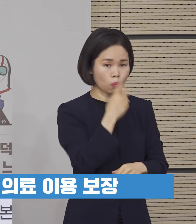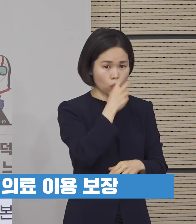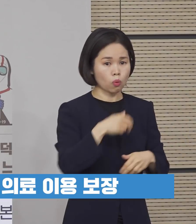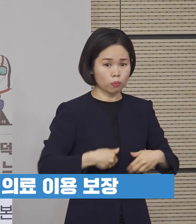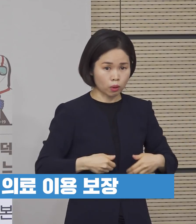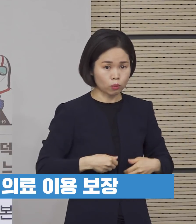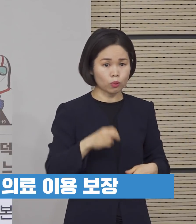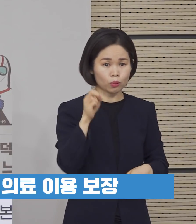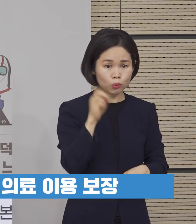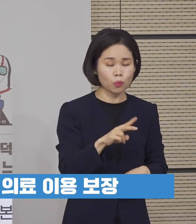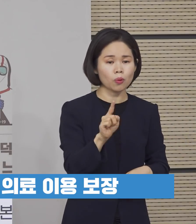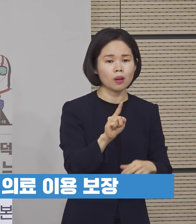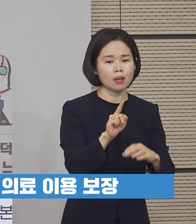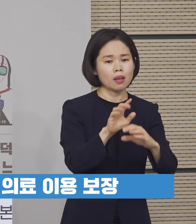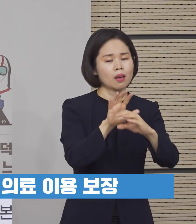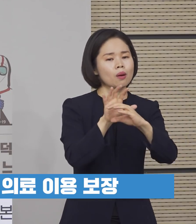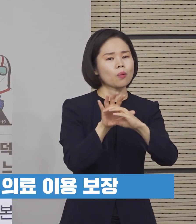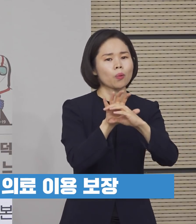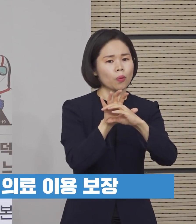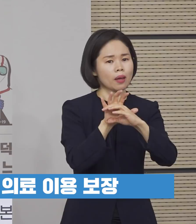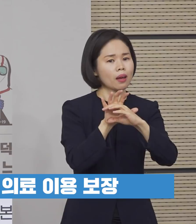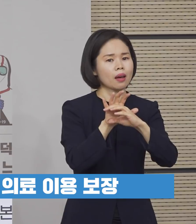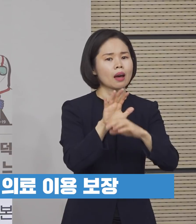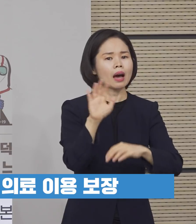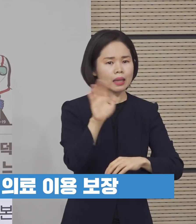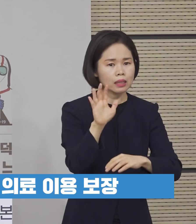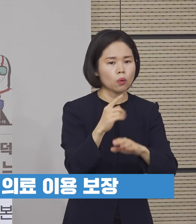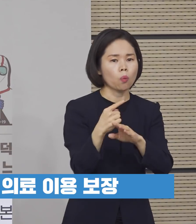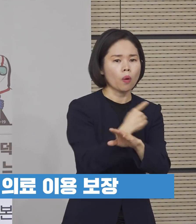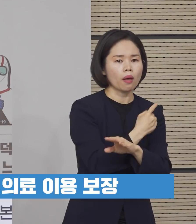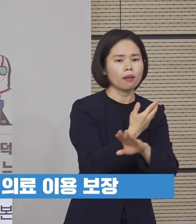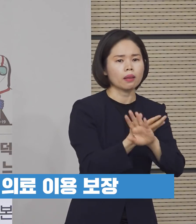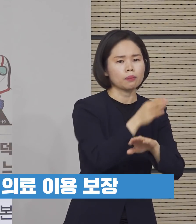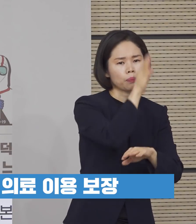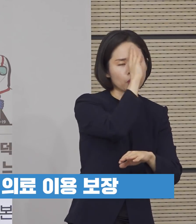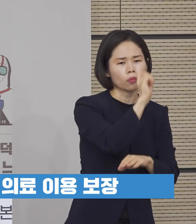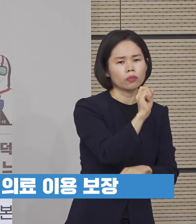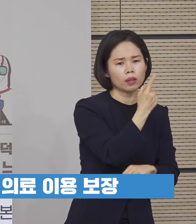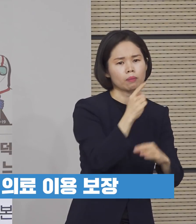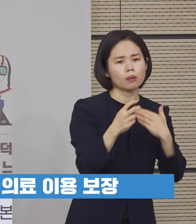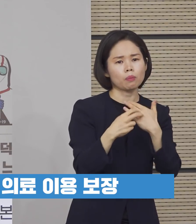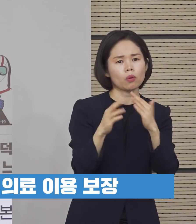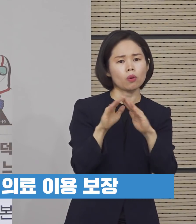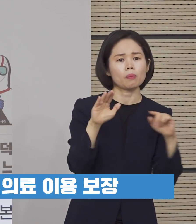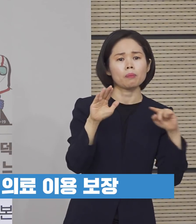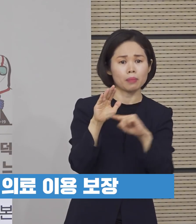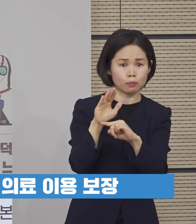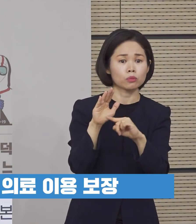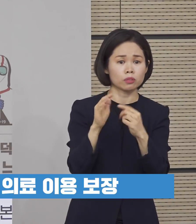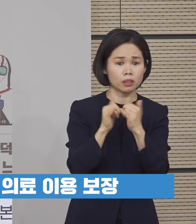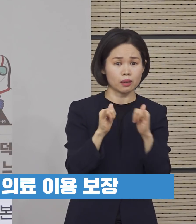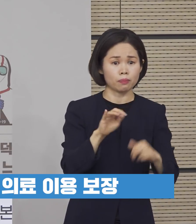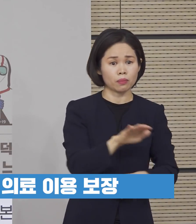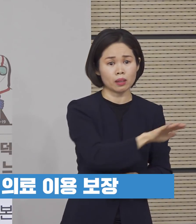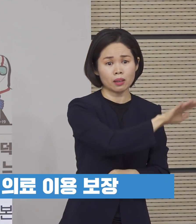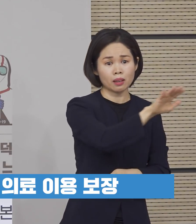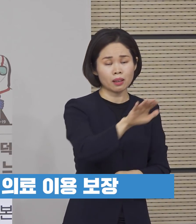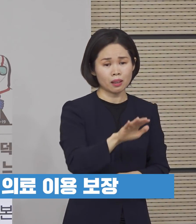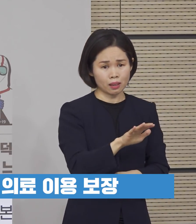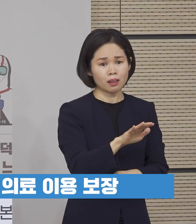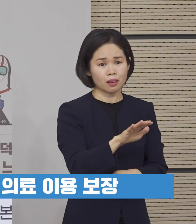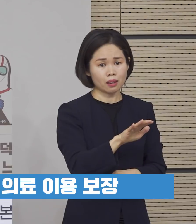번째는 비코로나19 환자, 그러니까 코로나19가 아닌 다른 질환으로 의료기관을 방문해야 되는 분들,